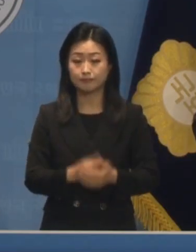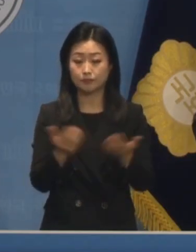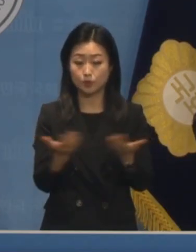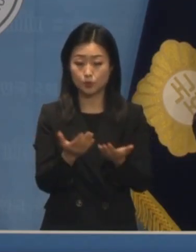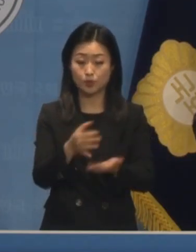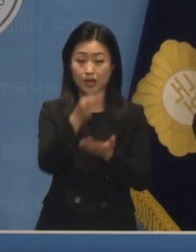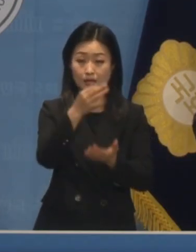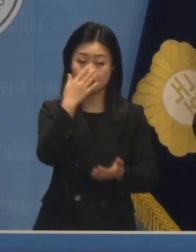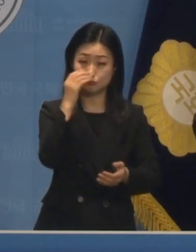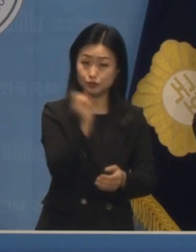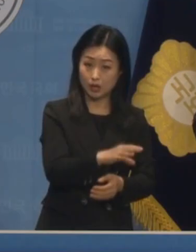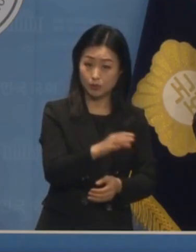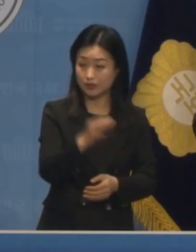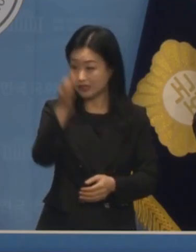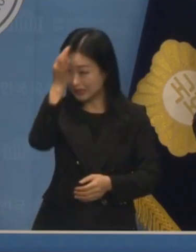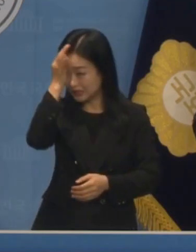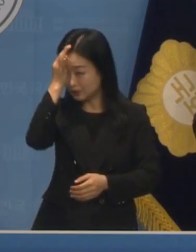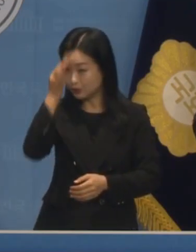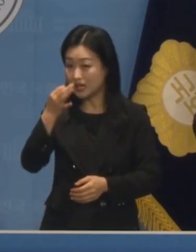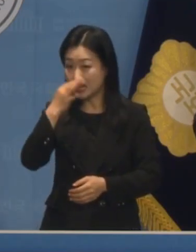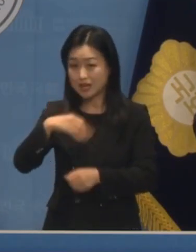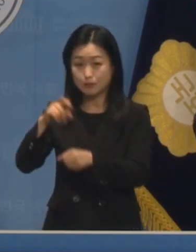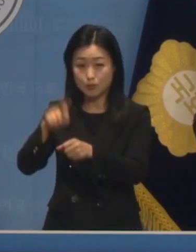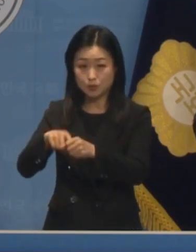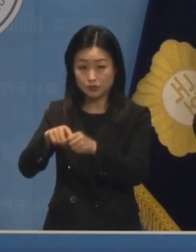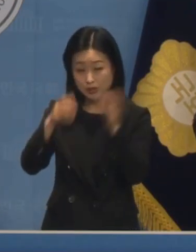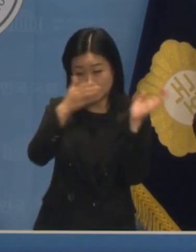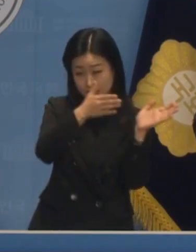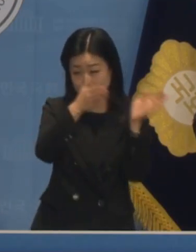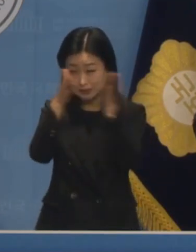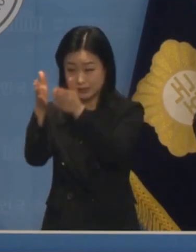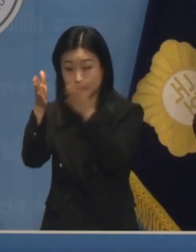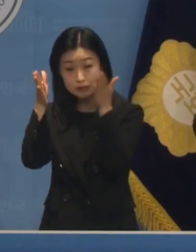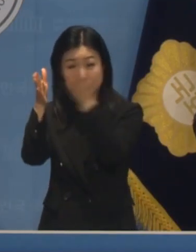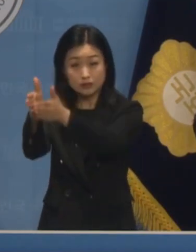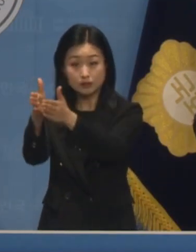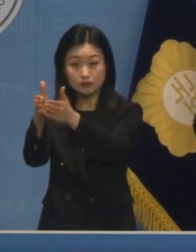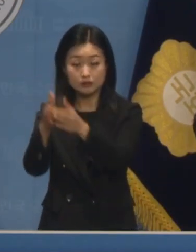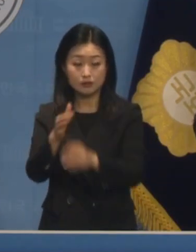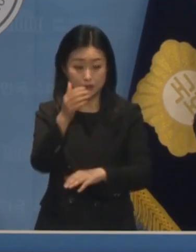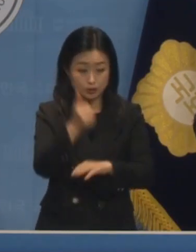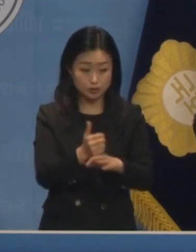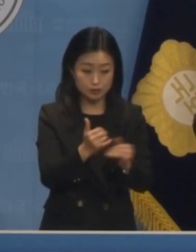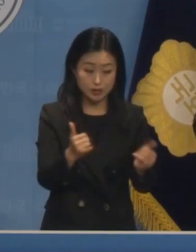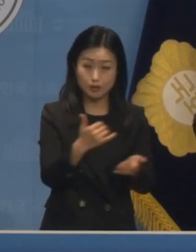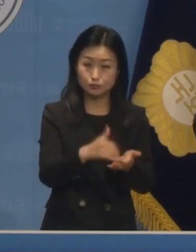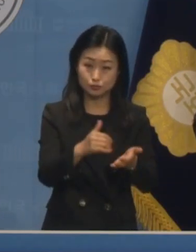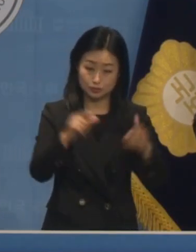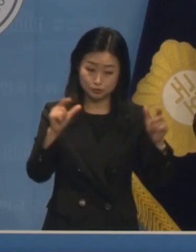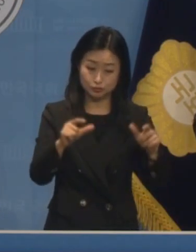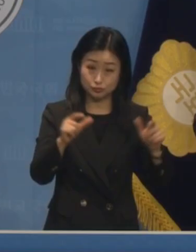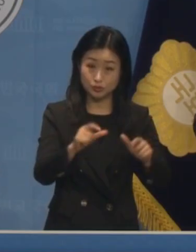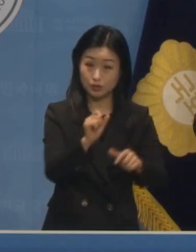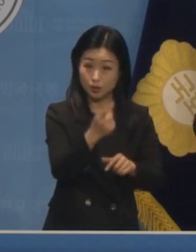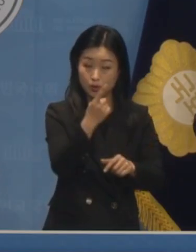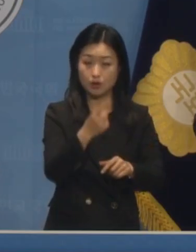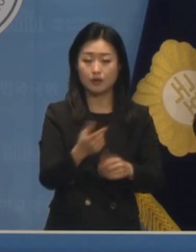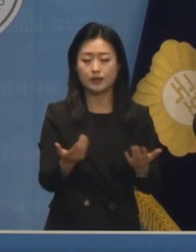가치는 무시되고 기술과 효율을 밀어넣는 식에 구조는 더 많은 산를 뿐입니다